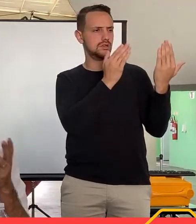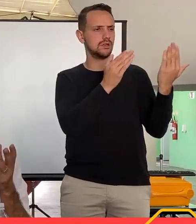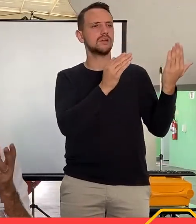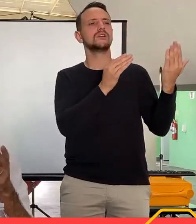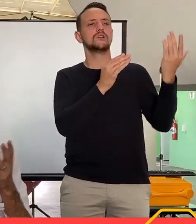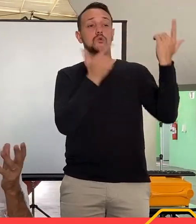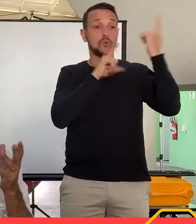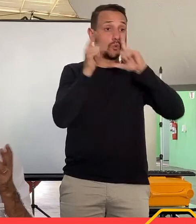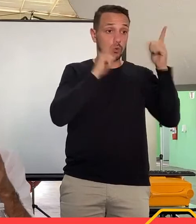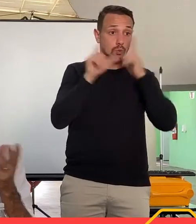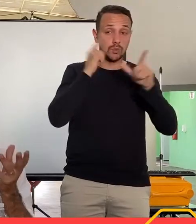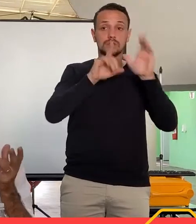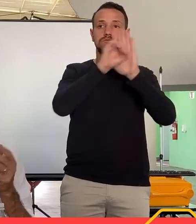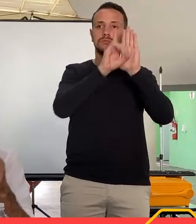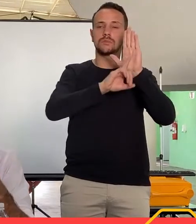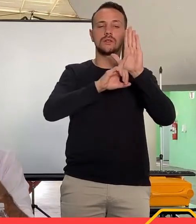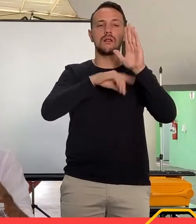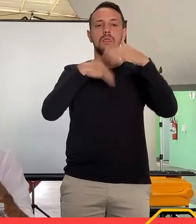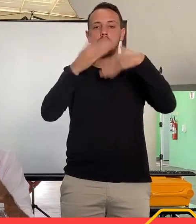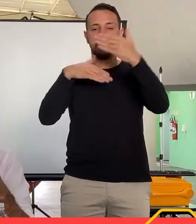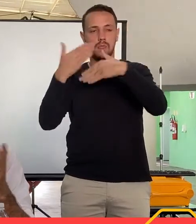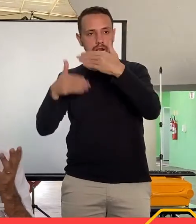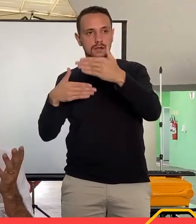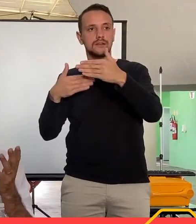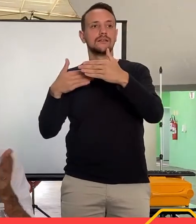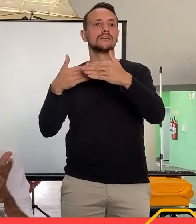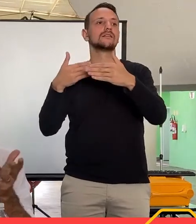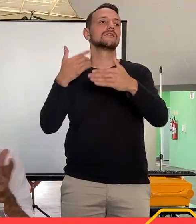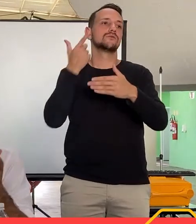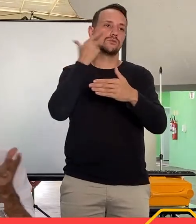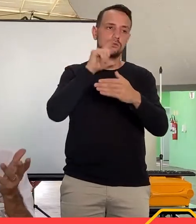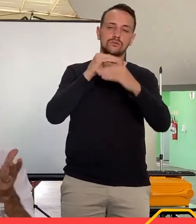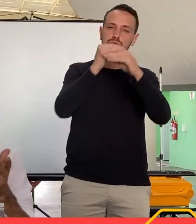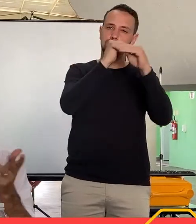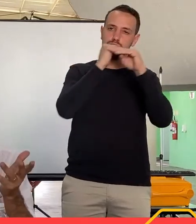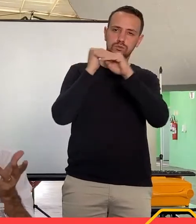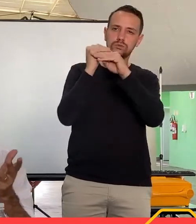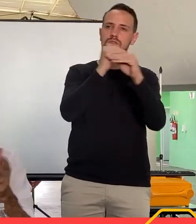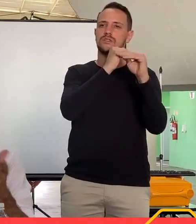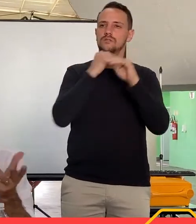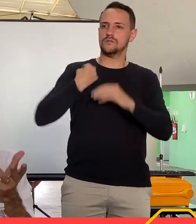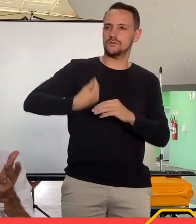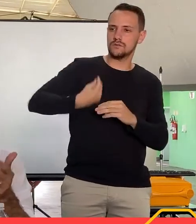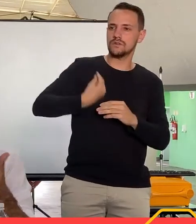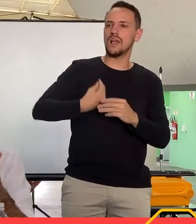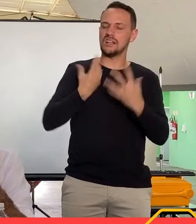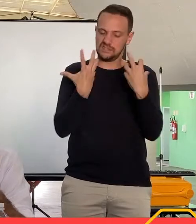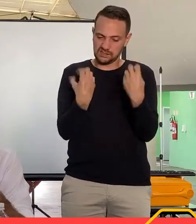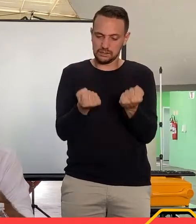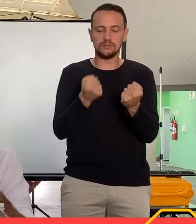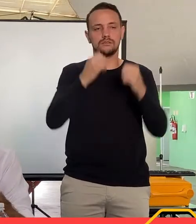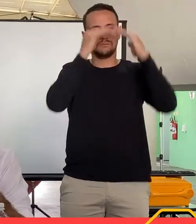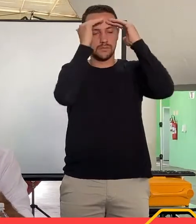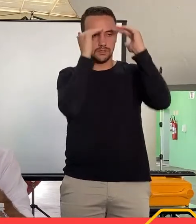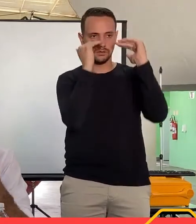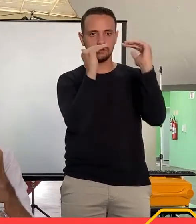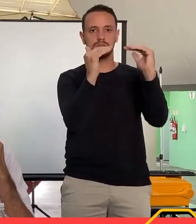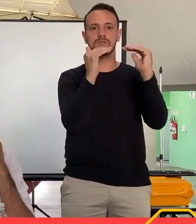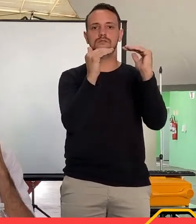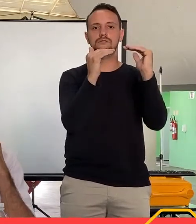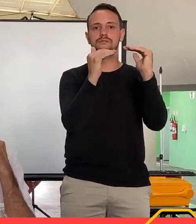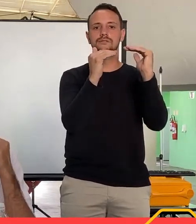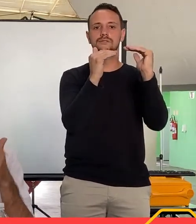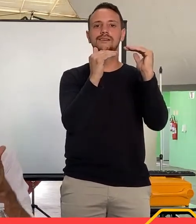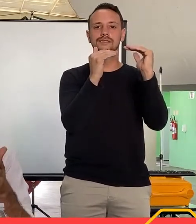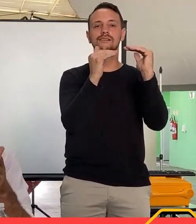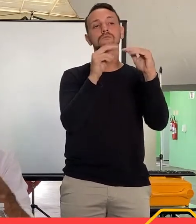você chegar ao padrão de convivência, tolerância, respeito que se